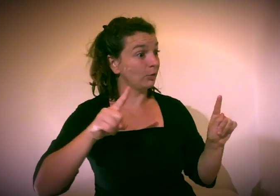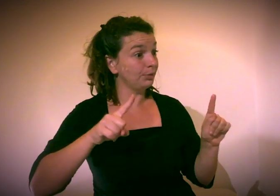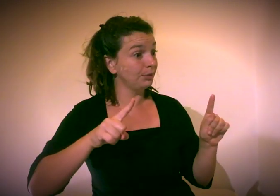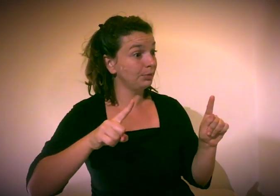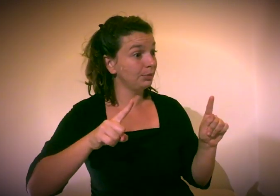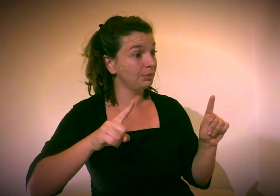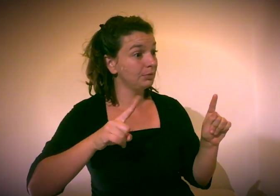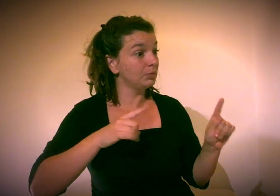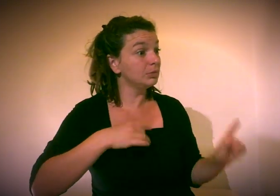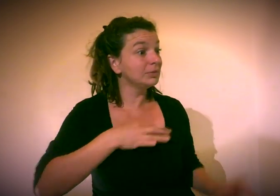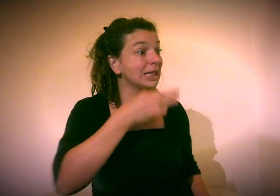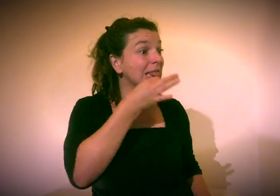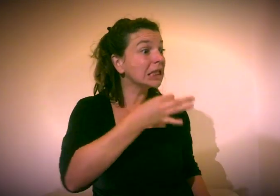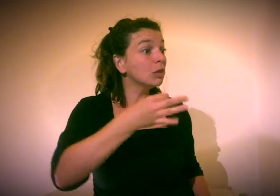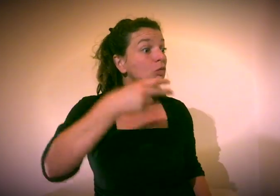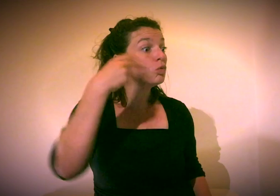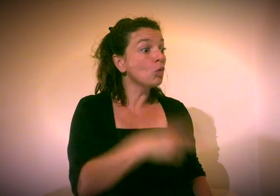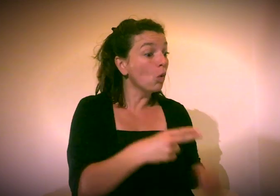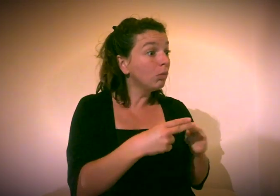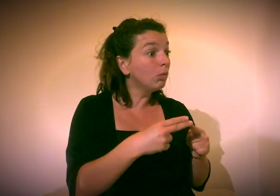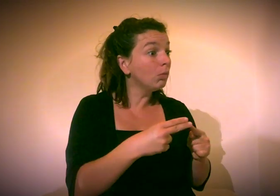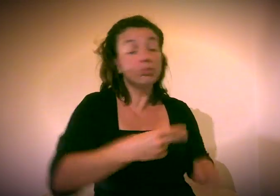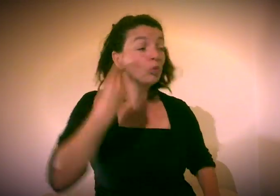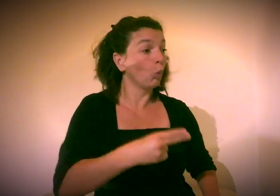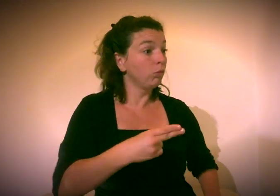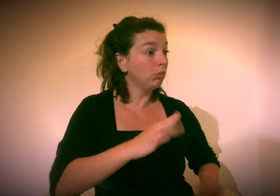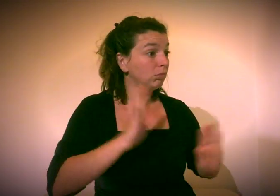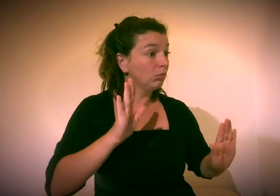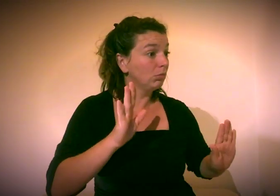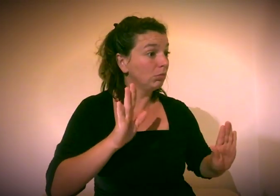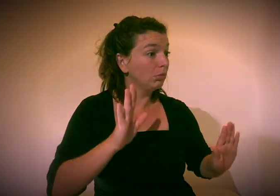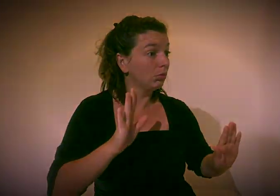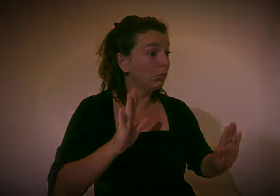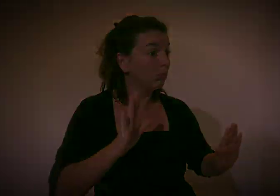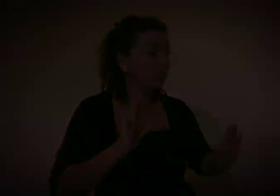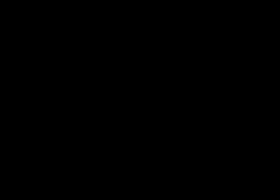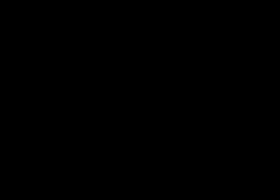Pas question, » répondit la maman. « J'ai dit non, c'est non. »